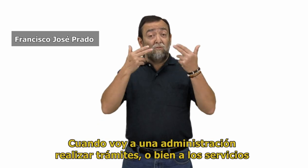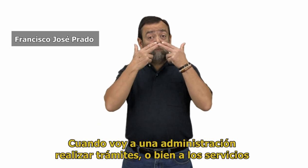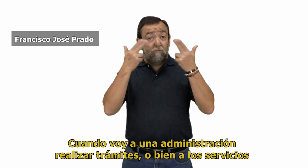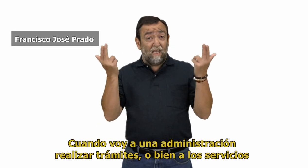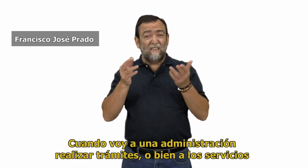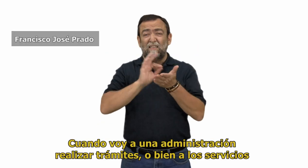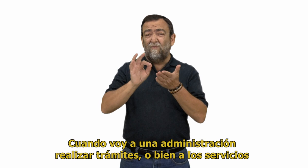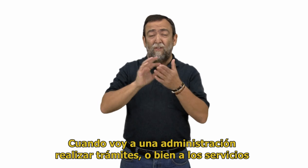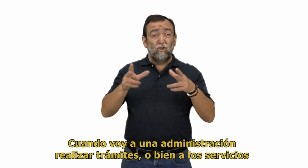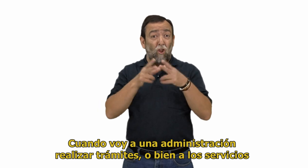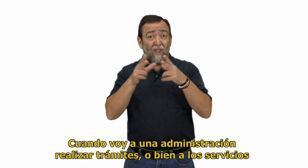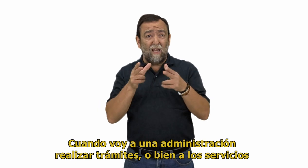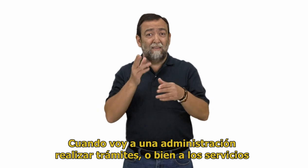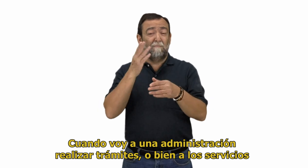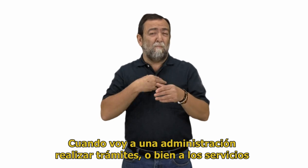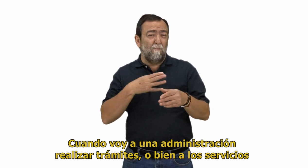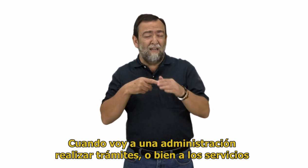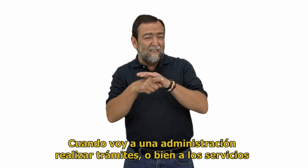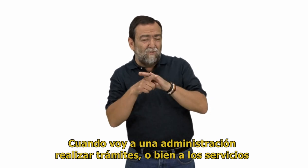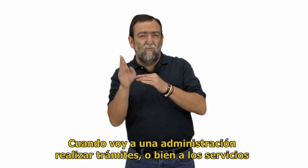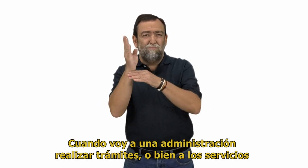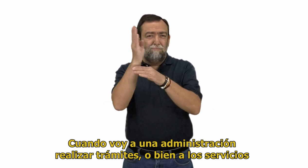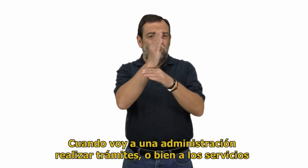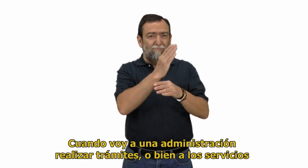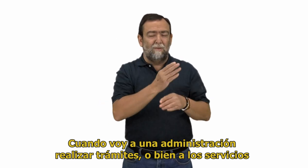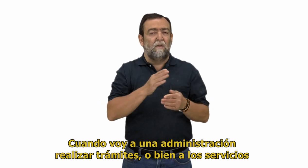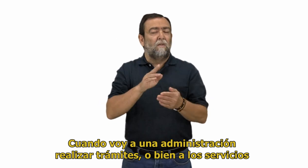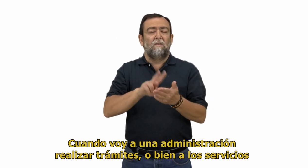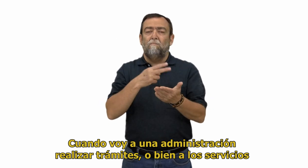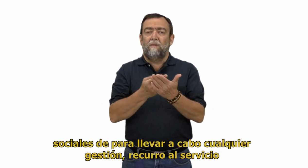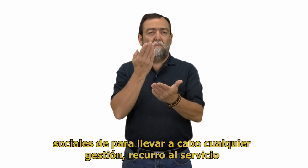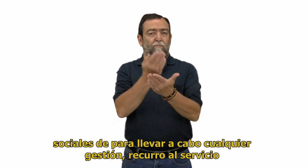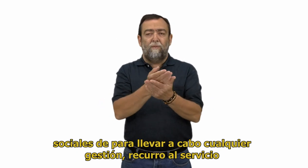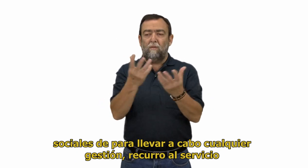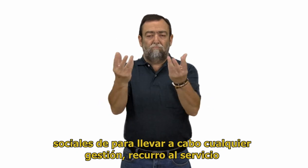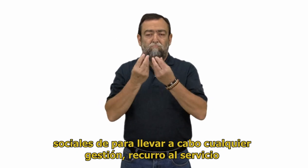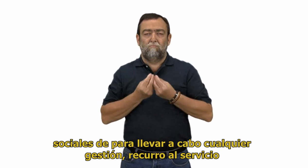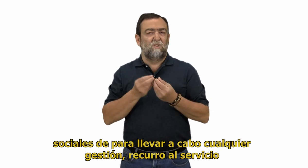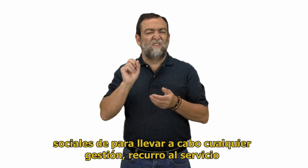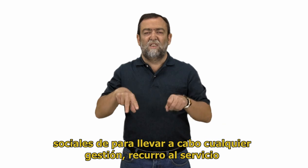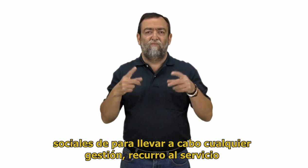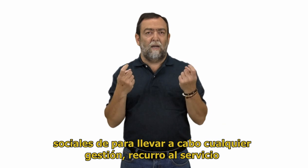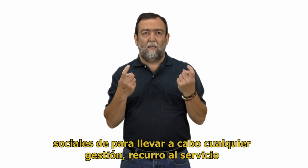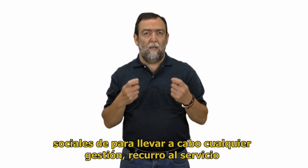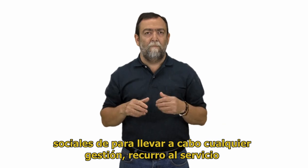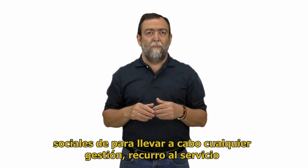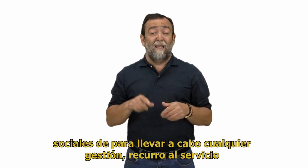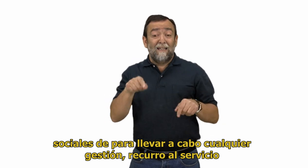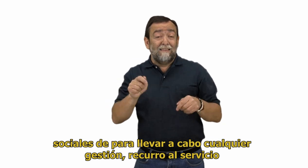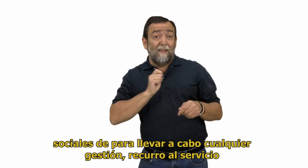Cuando voy a una administración a realizar trámites o bien a los servicios sociales para llevar a cabo cualquier gestión, recurso al servicio de